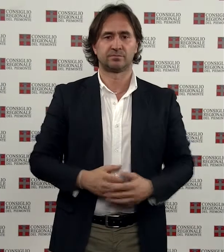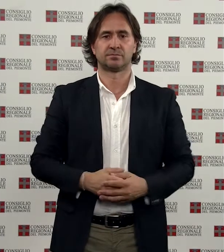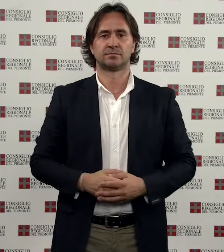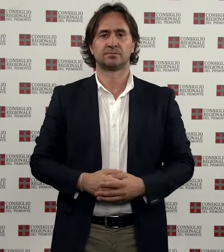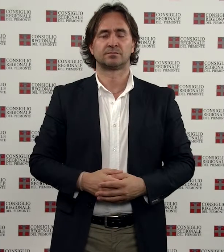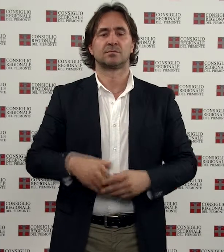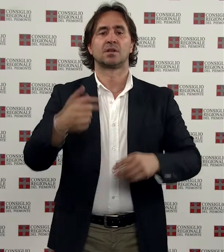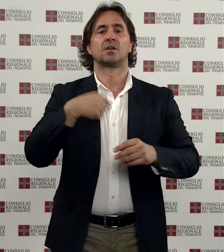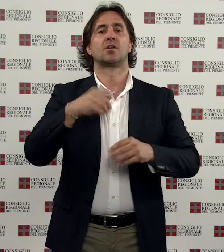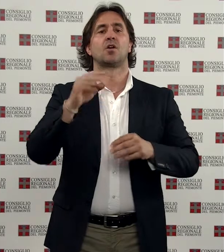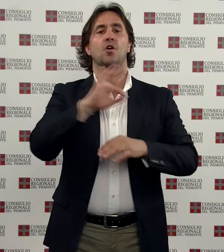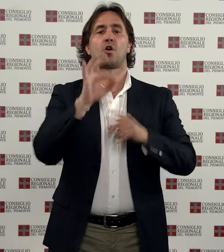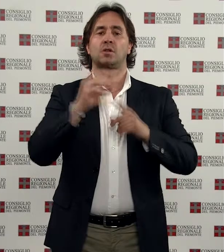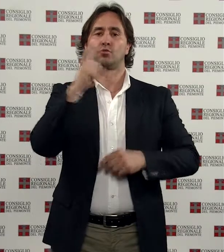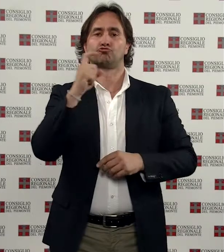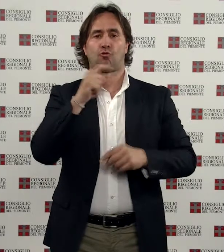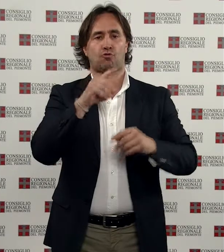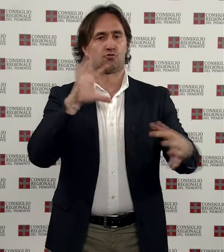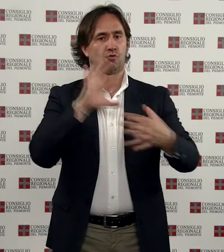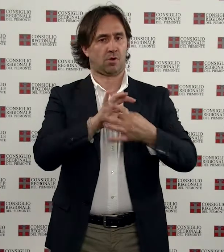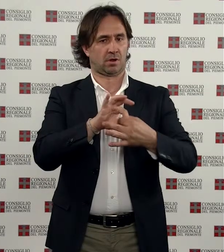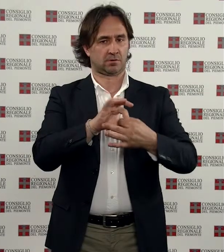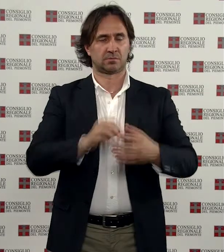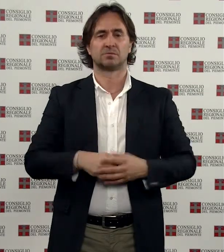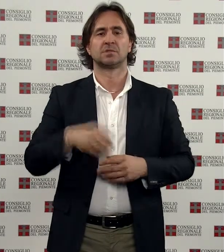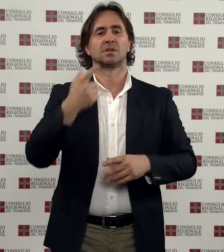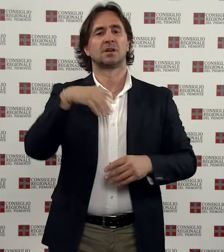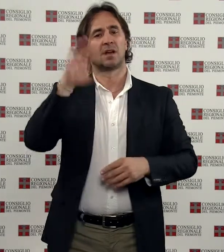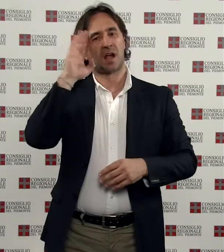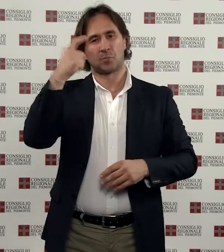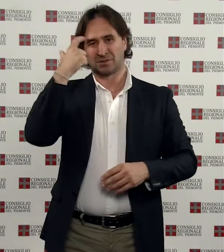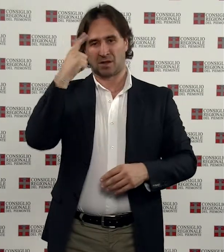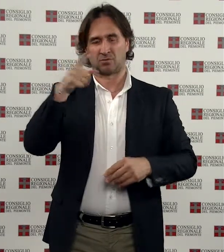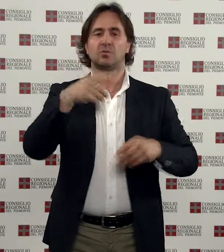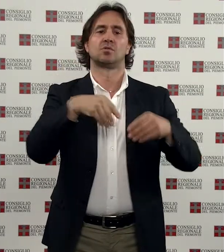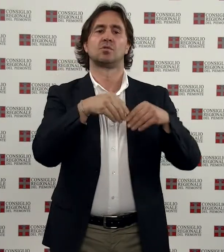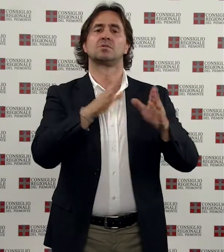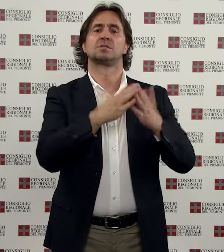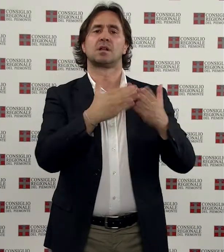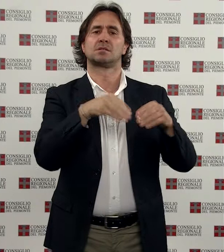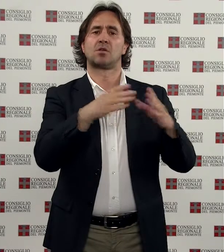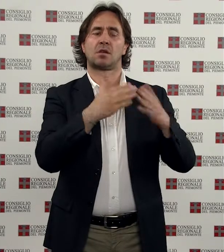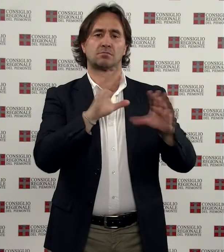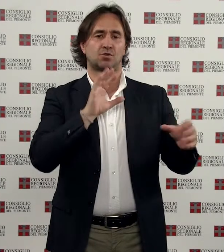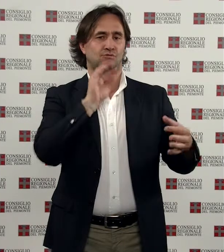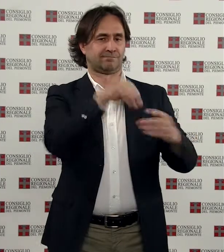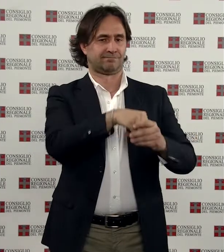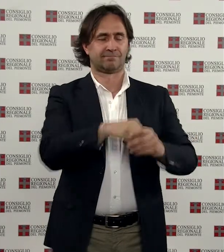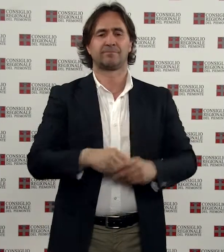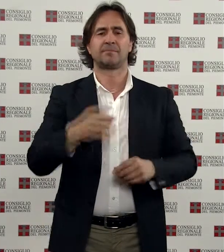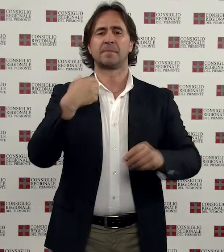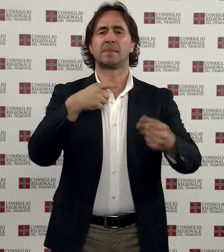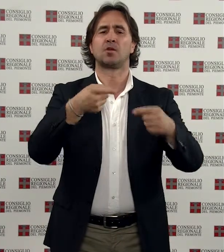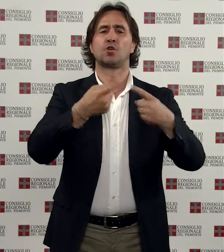Ordini del giorno collegati. Il Capo dello Stato al Salone del Libro. Nella seduta del 12 maggio il